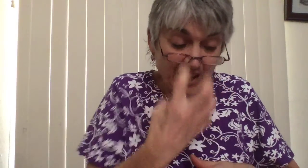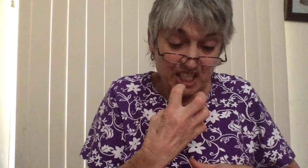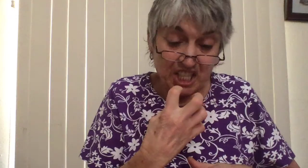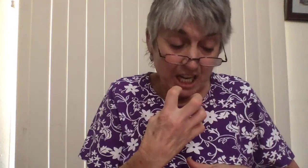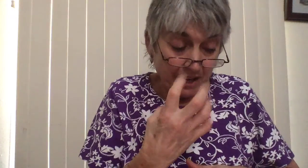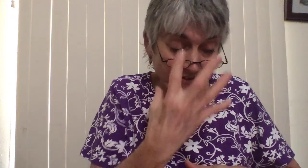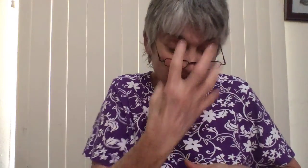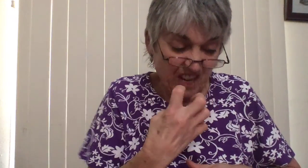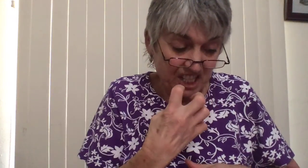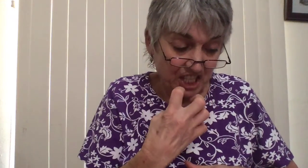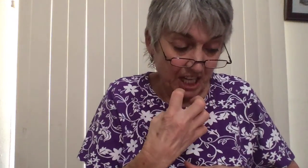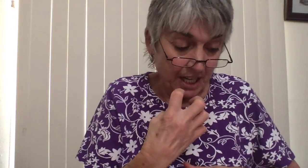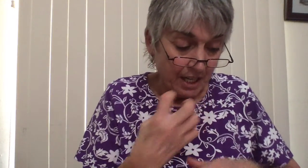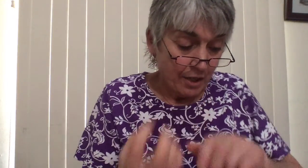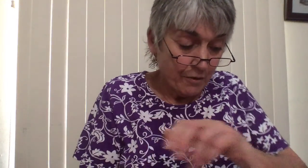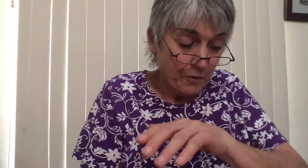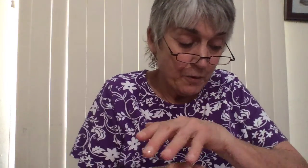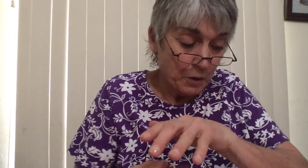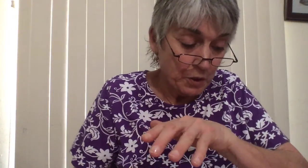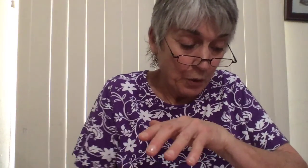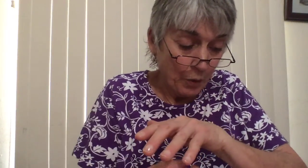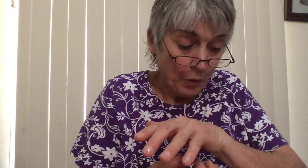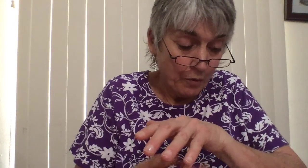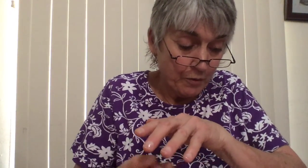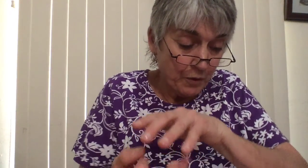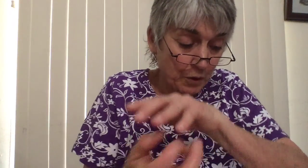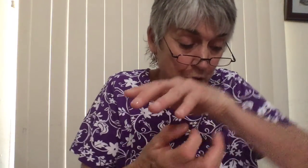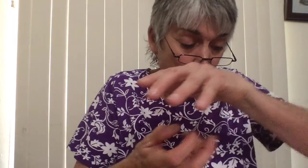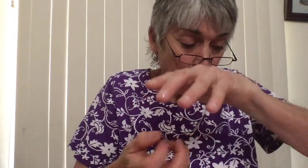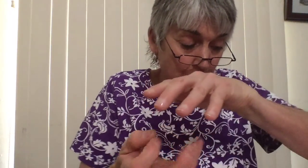fâché, fâché, furieux, furieuse,